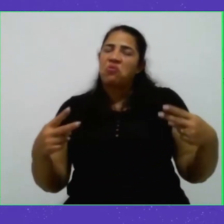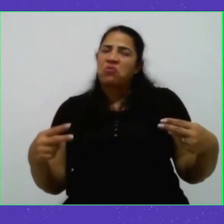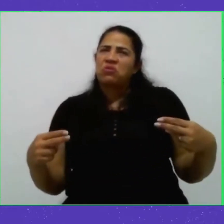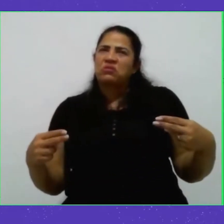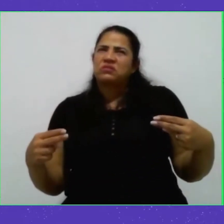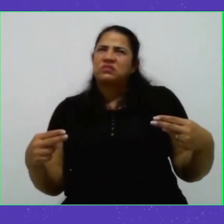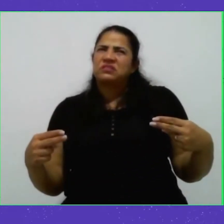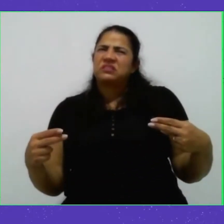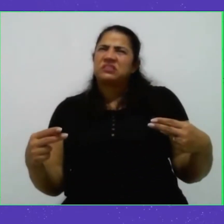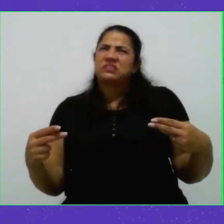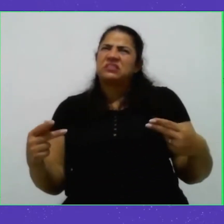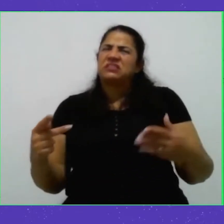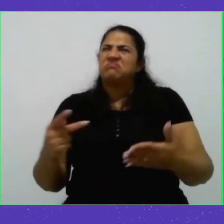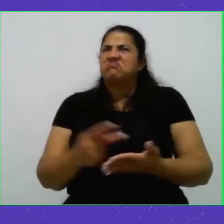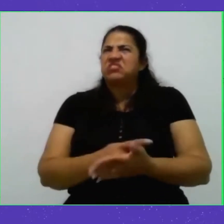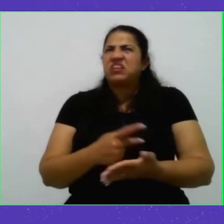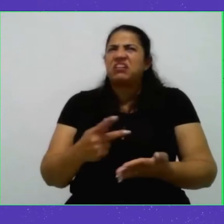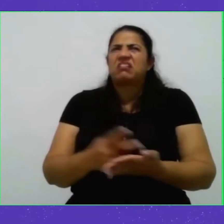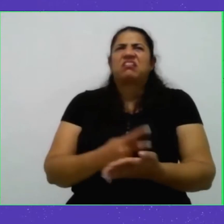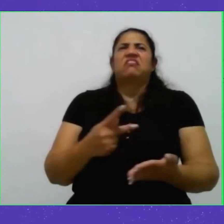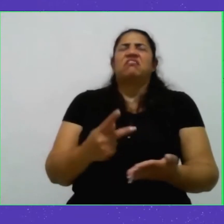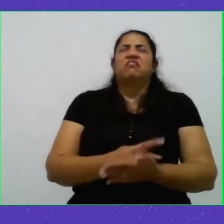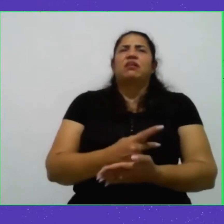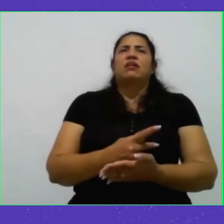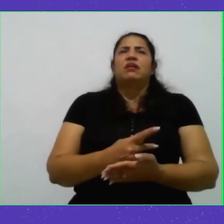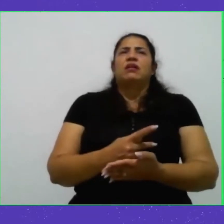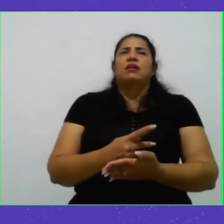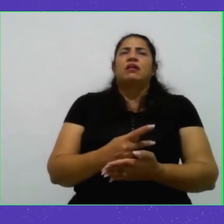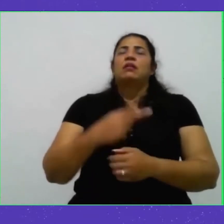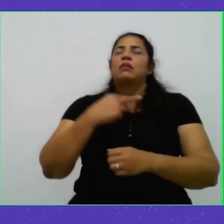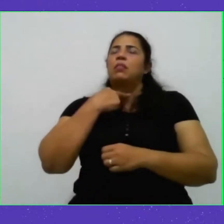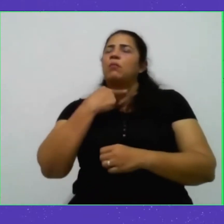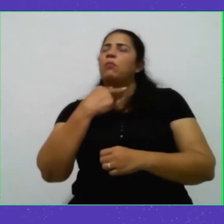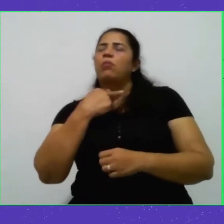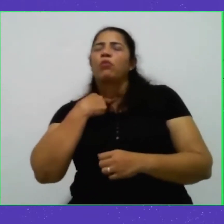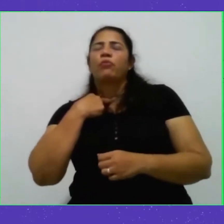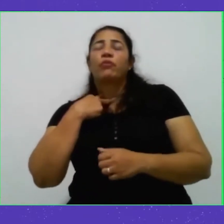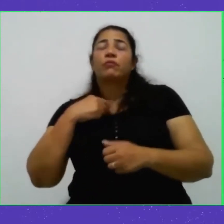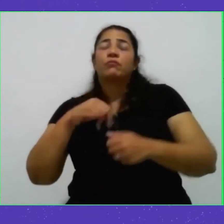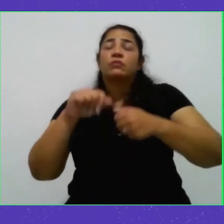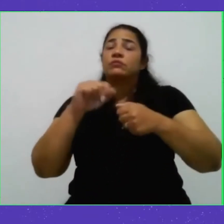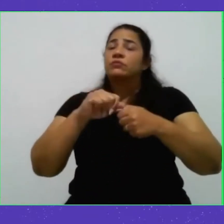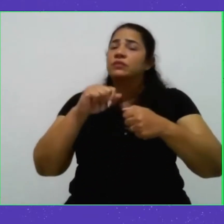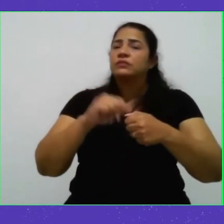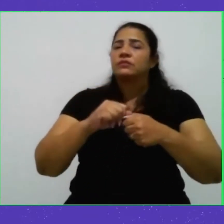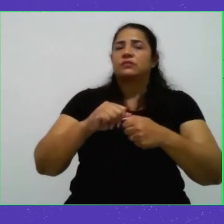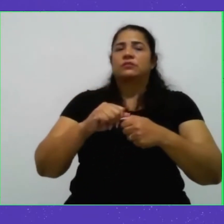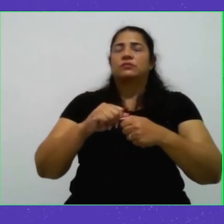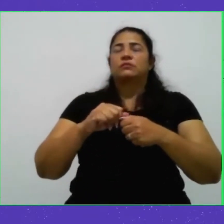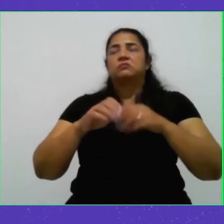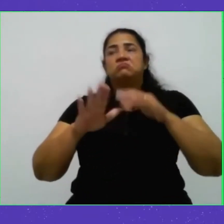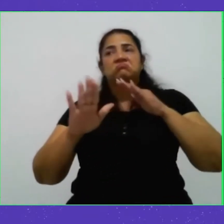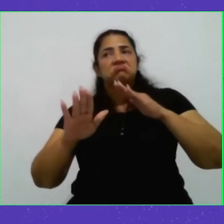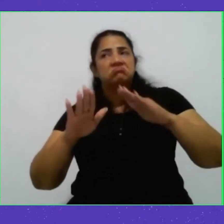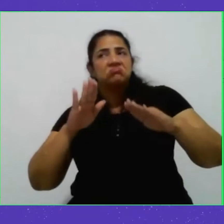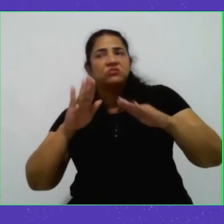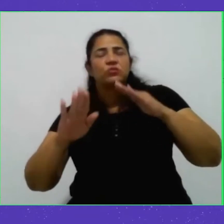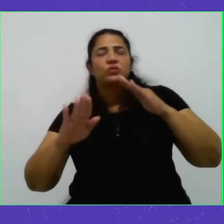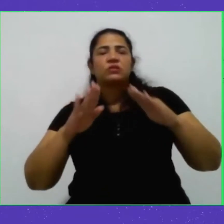Nós que somos cristãos, filhos de Deus, vivemos na realidade do reino dos céus, precisamos tomar muito cuidado com esse assunto.